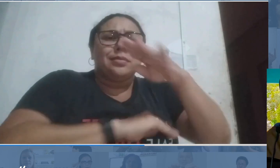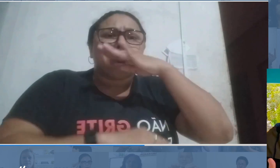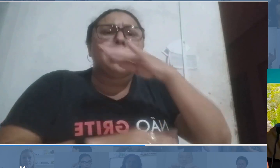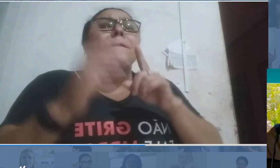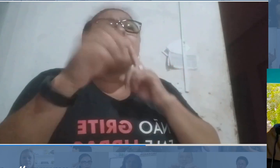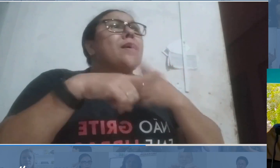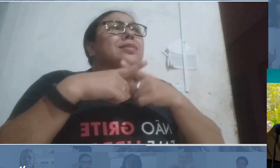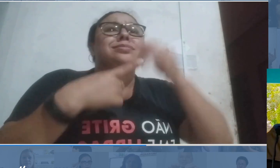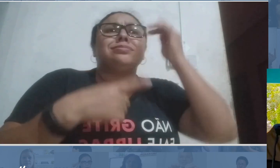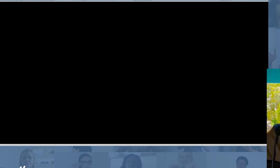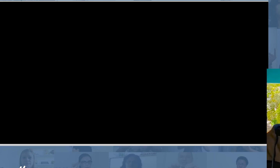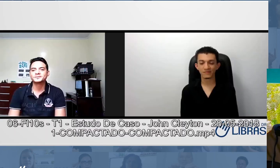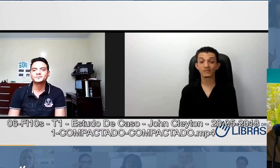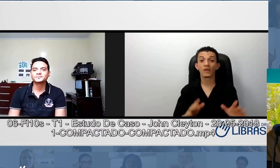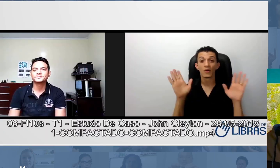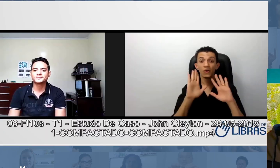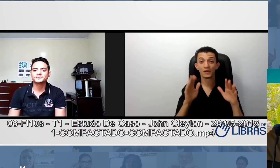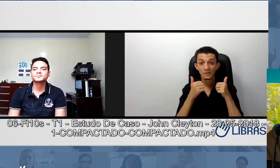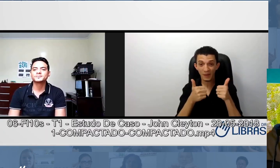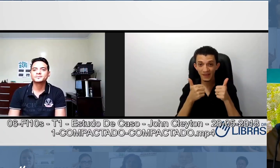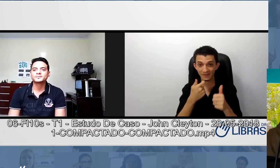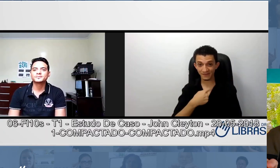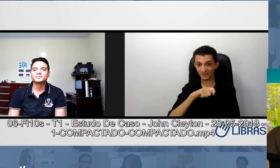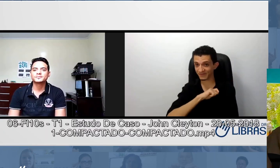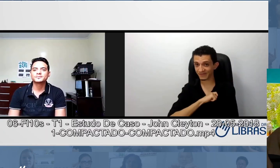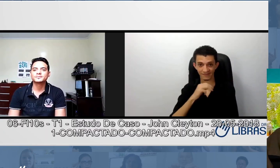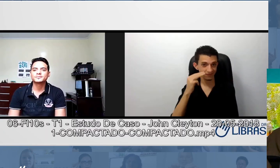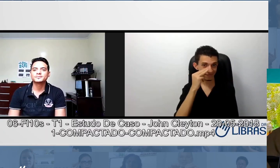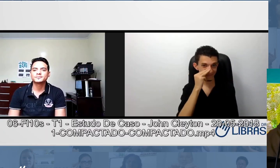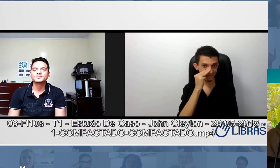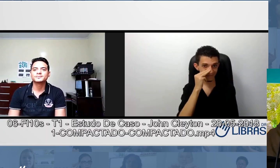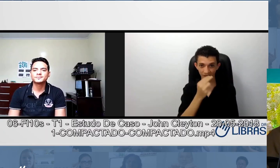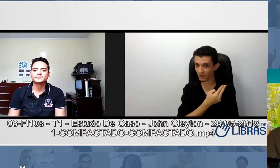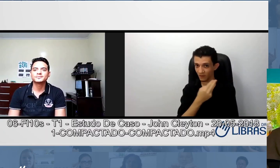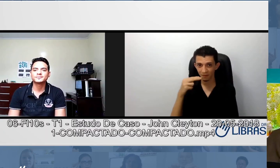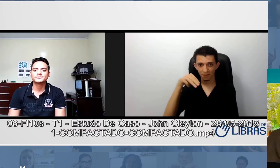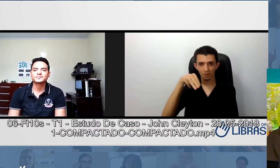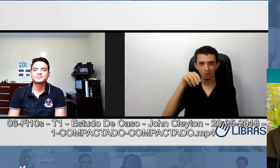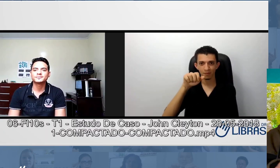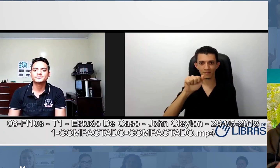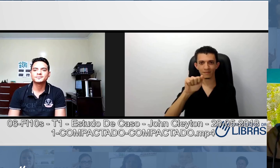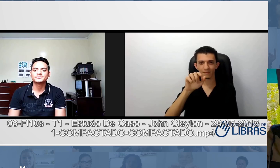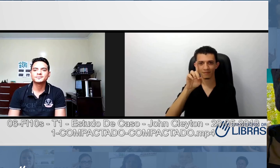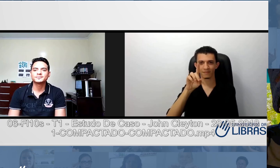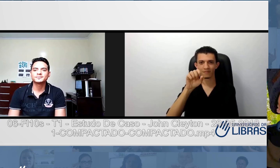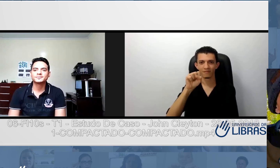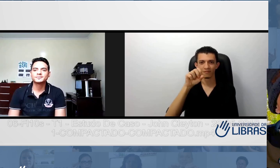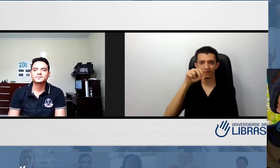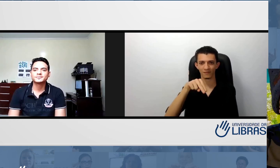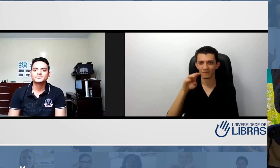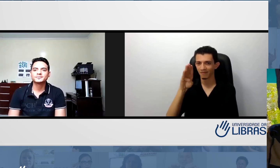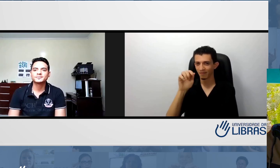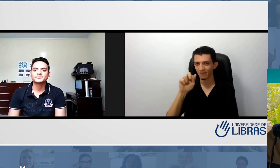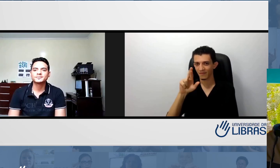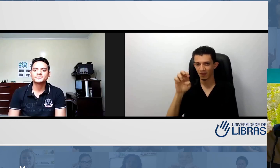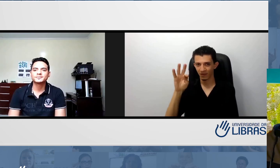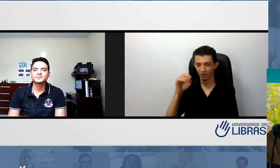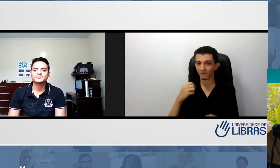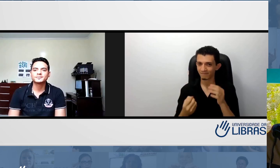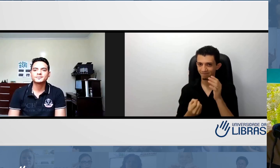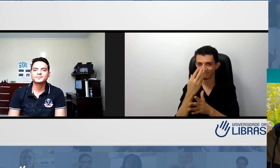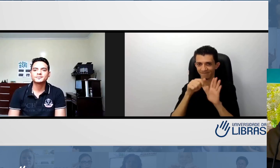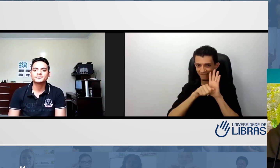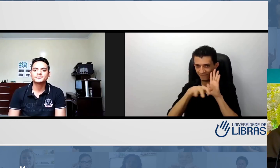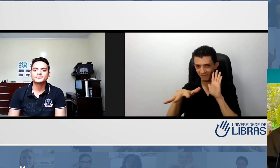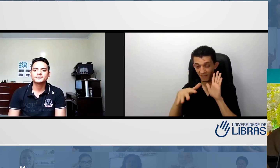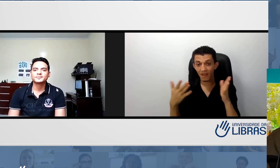que é a comunicação que está sendo transmitida ali. Esse daqui é o John Clayton. E nesse dia eu estava fazendo um estudo de caso com o John